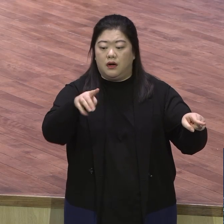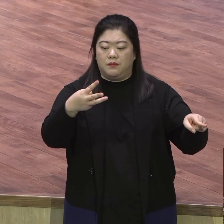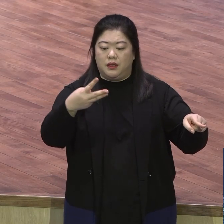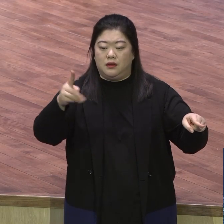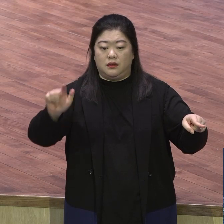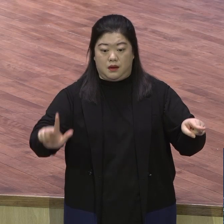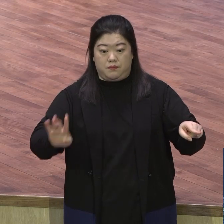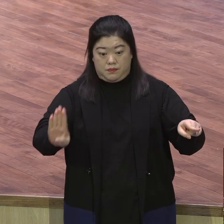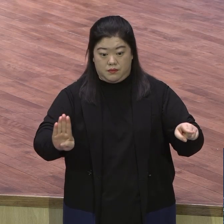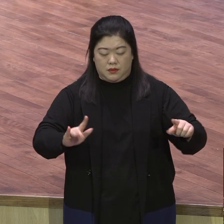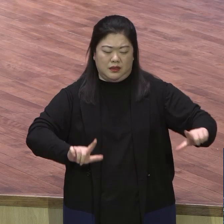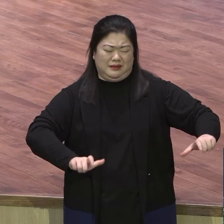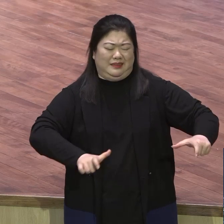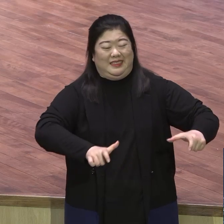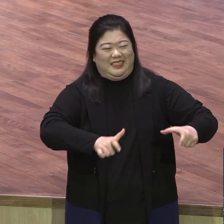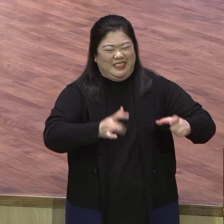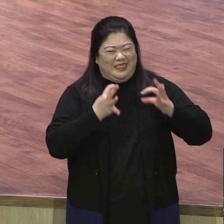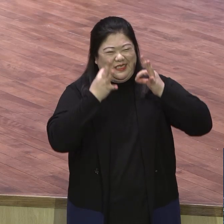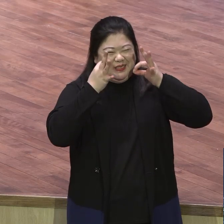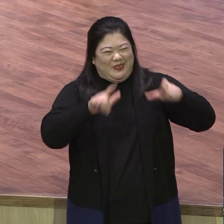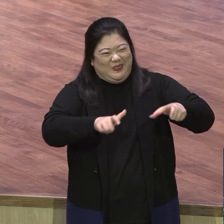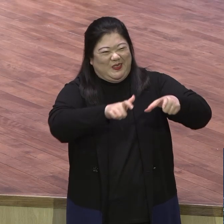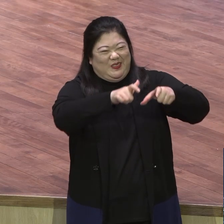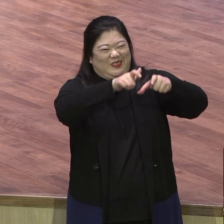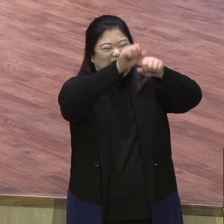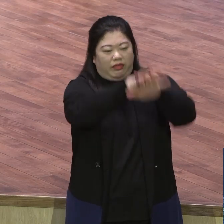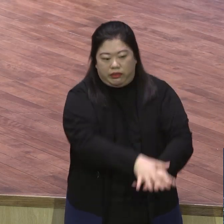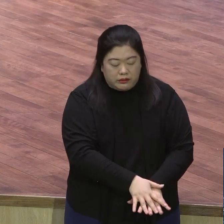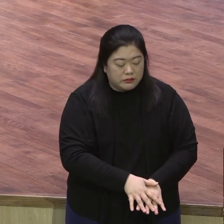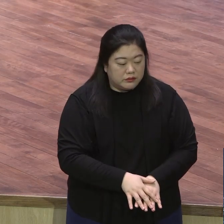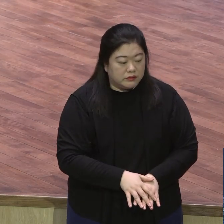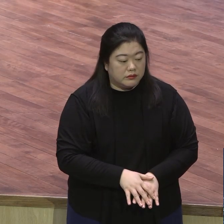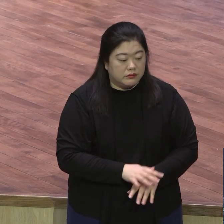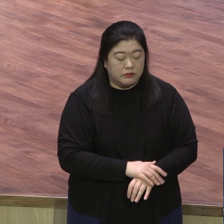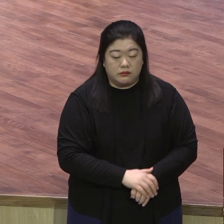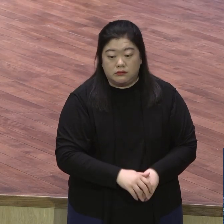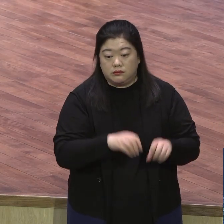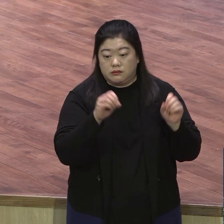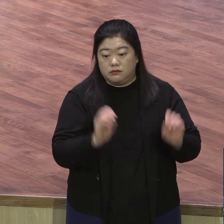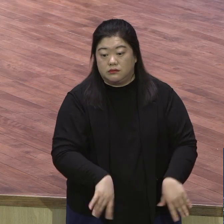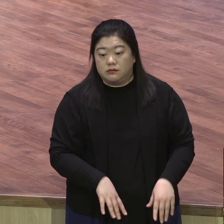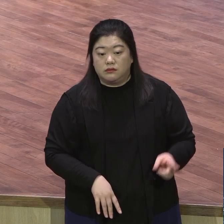모든 수고가 헛되고 헛되고 헛되니 헛되고 헛되고 헛되고 헛되도다.